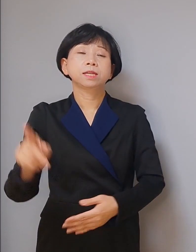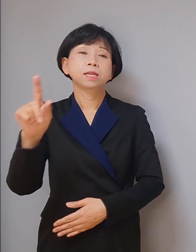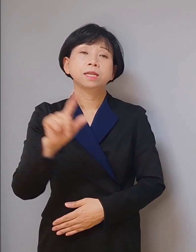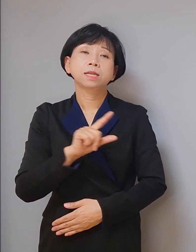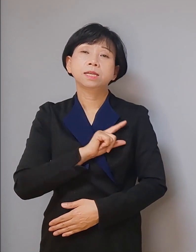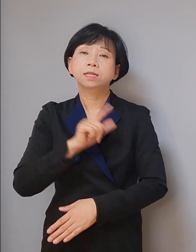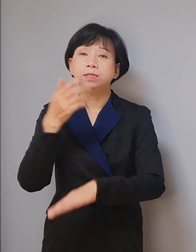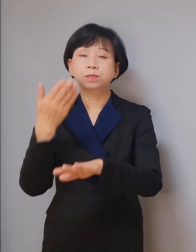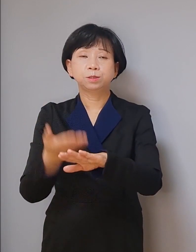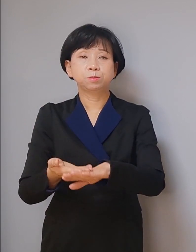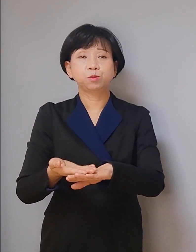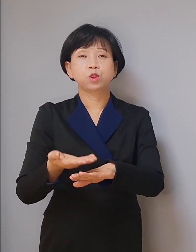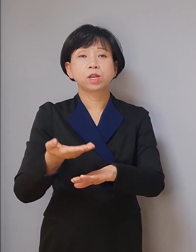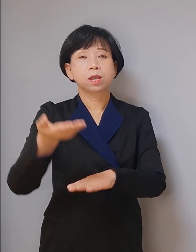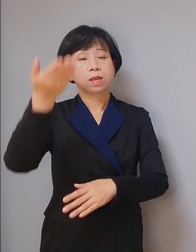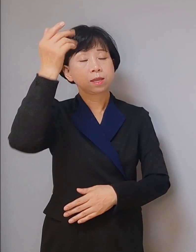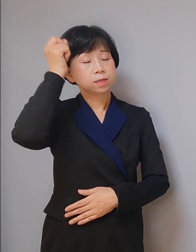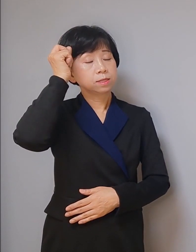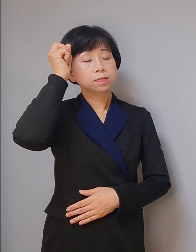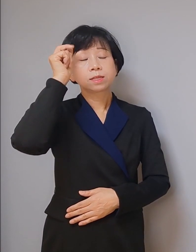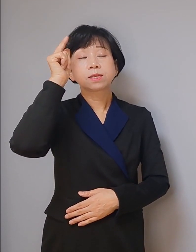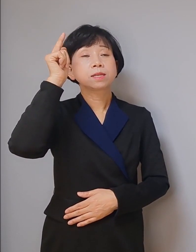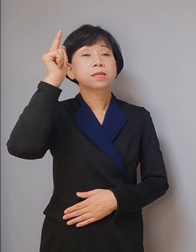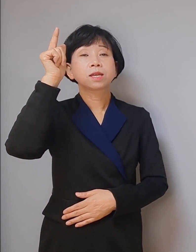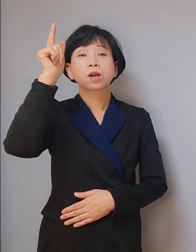모든 이름 위에